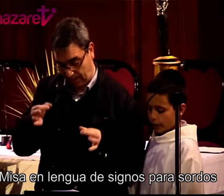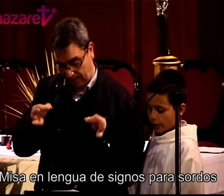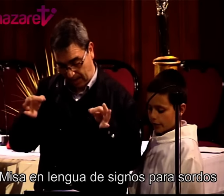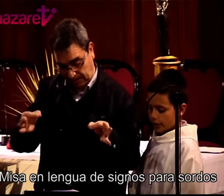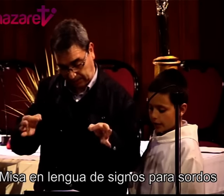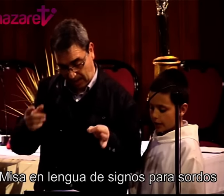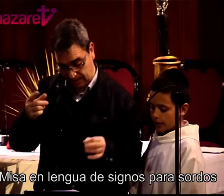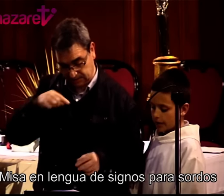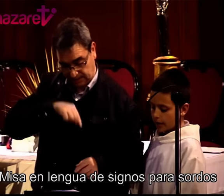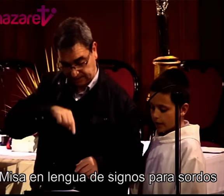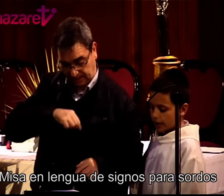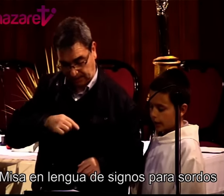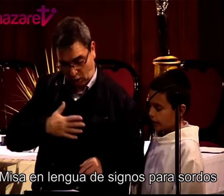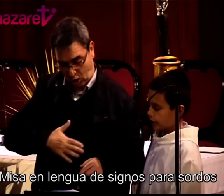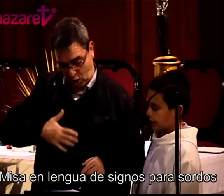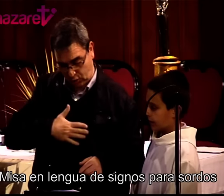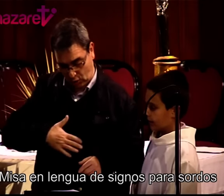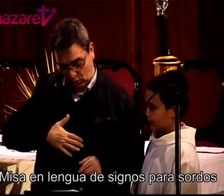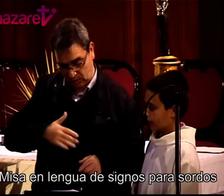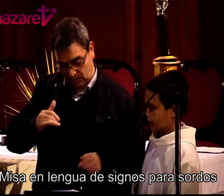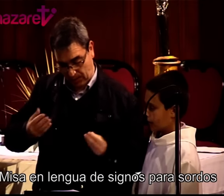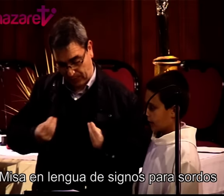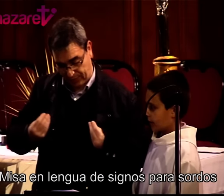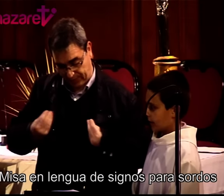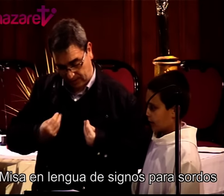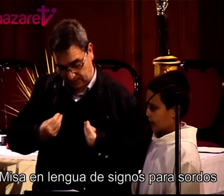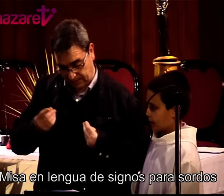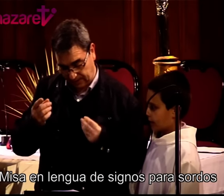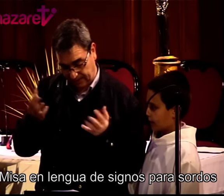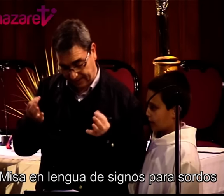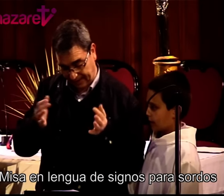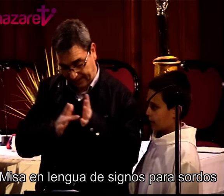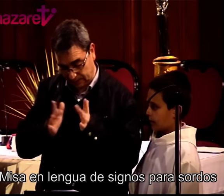el gozo y la vida que Él nos da.